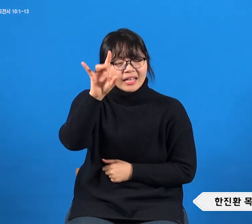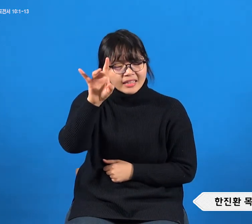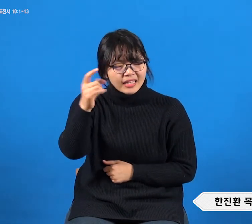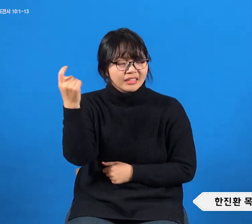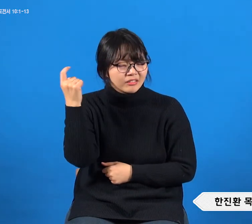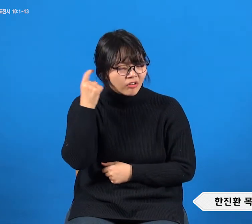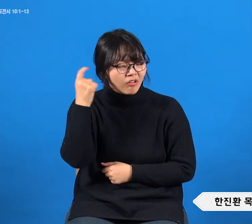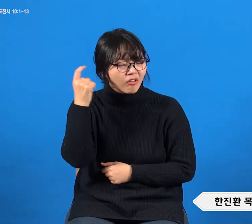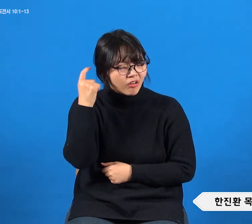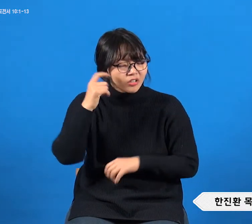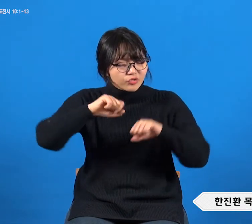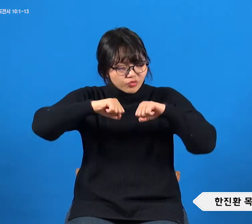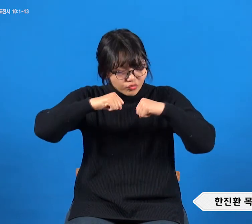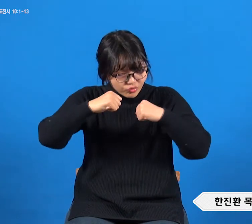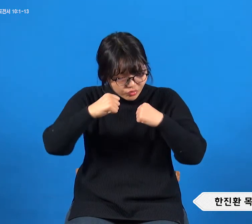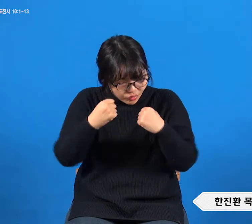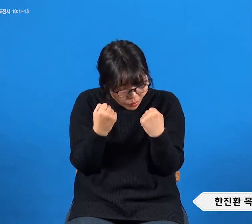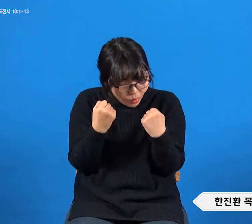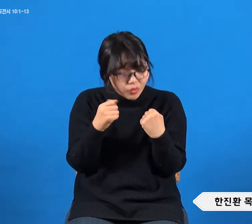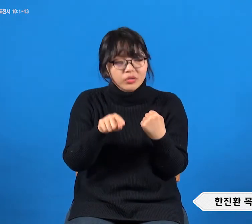말씀이라도 순종하셔야 됩니다.